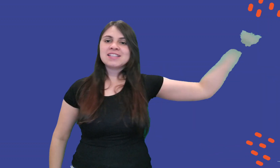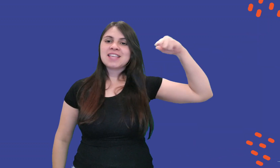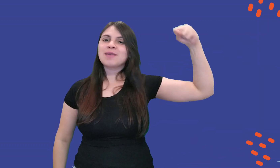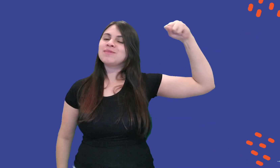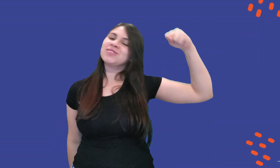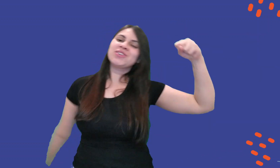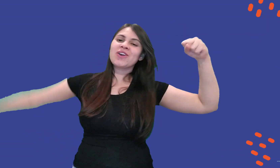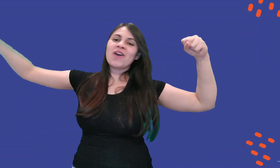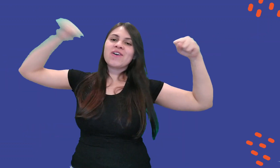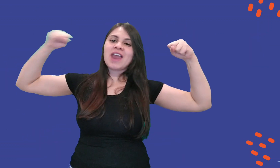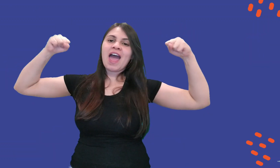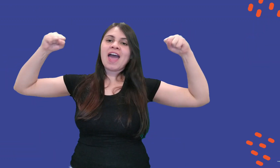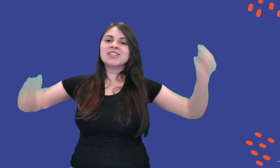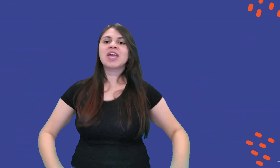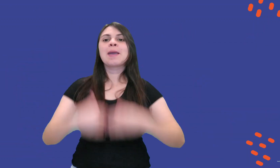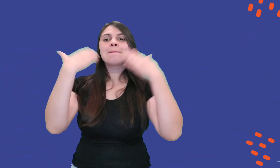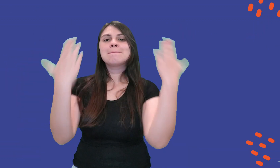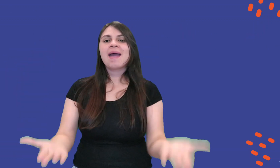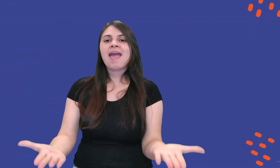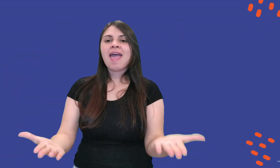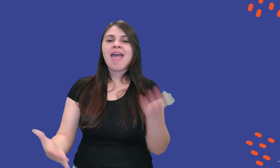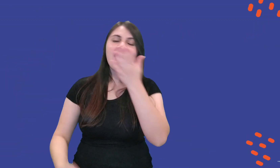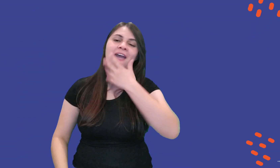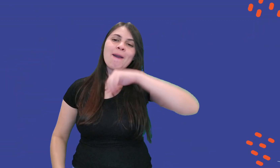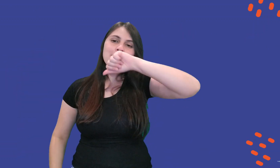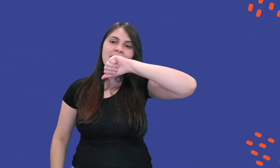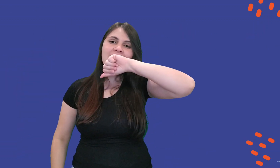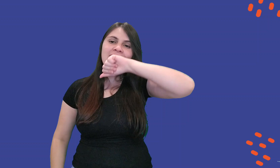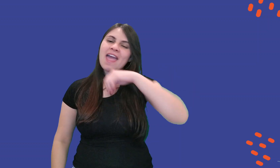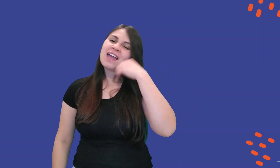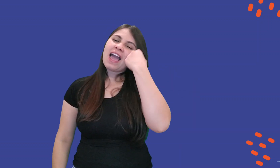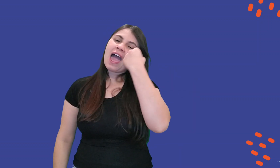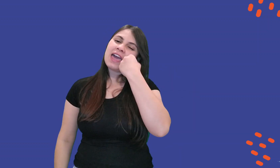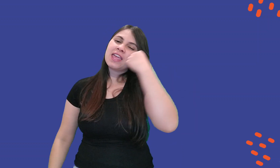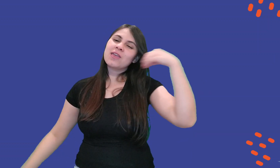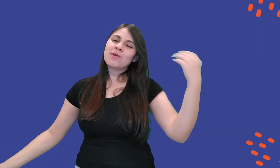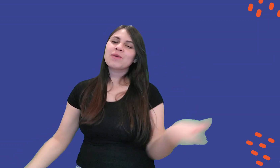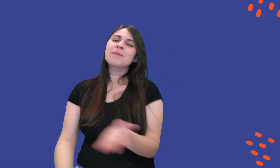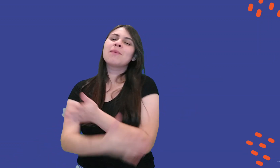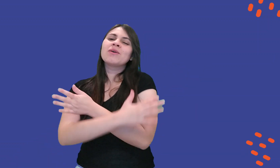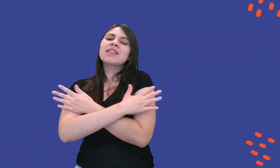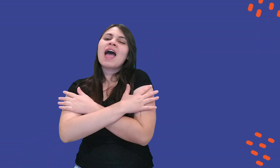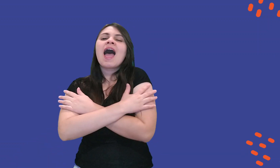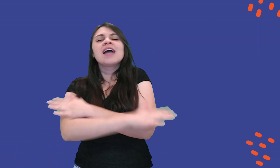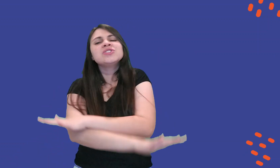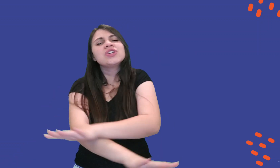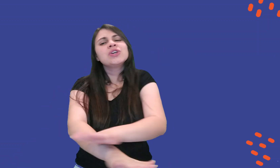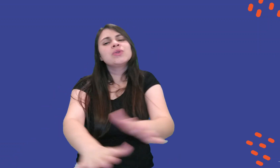exemplo de coragem meu pai carinho e bondade